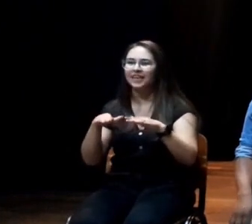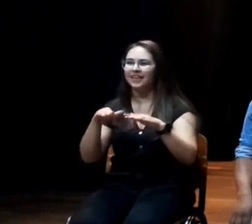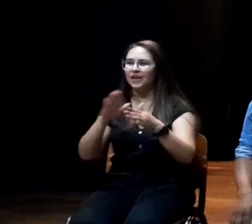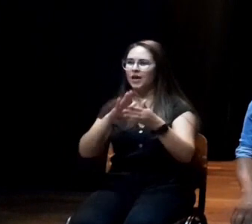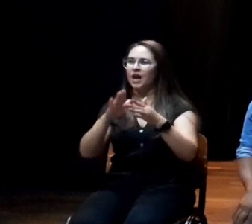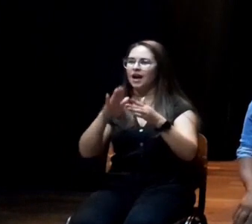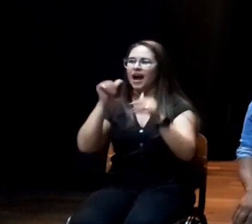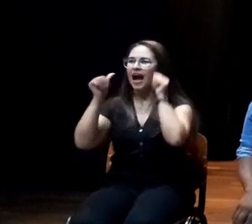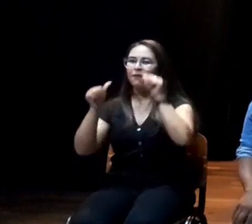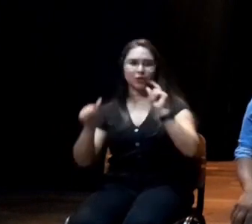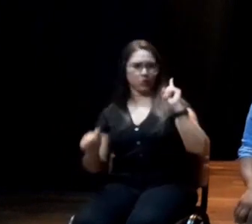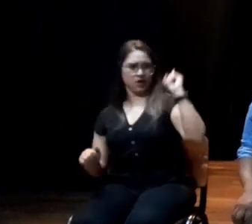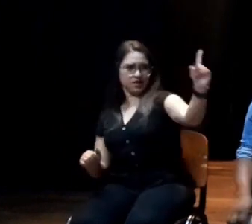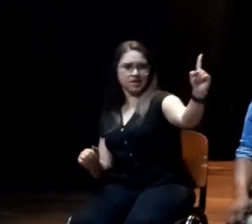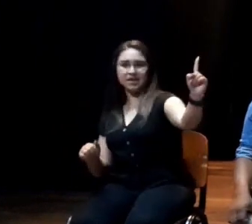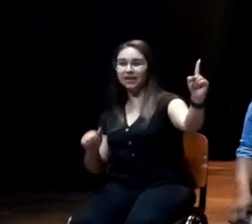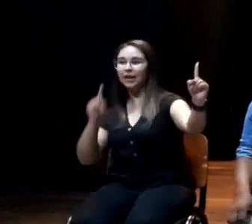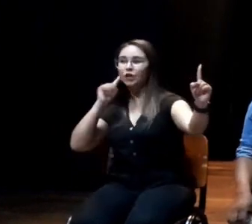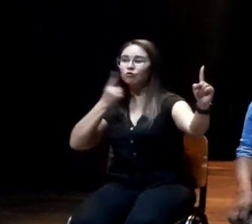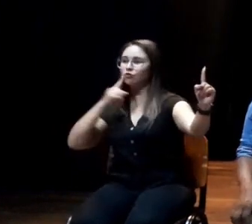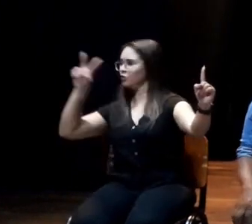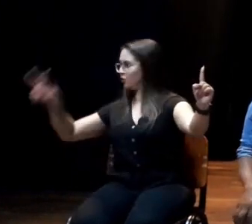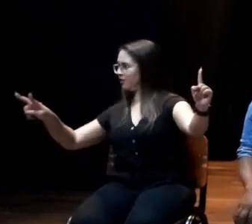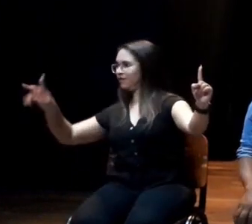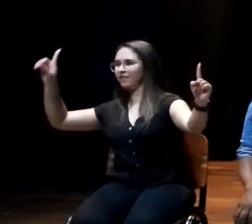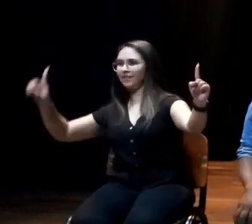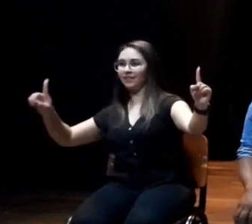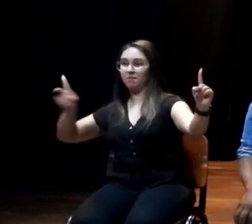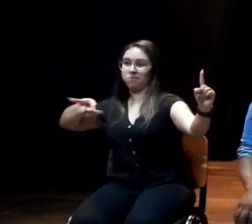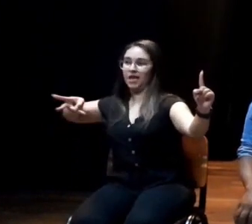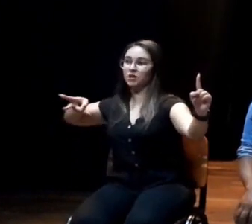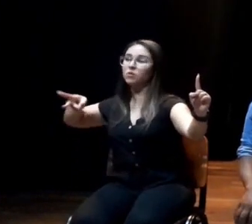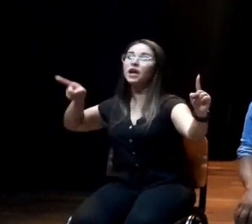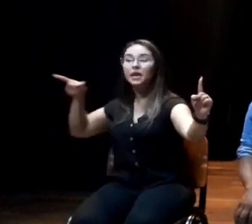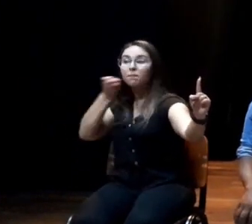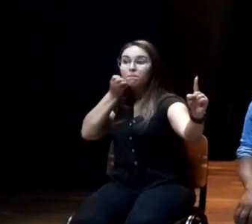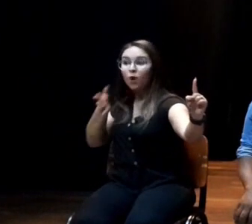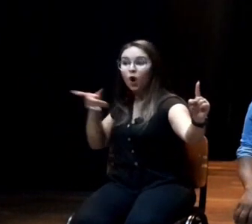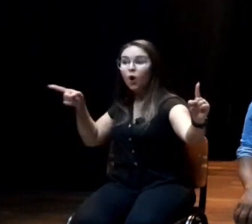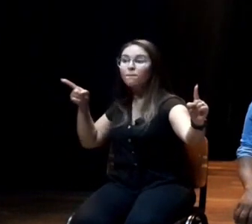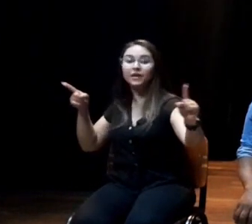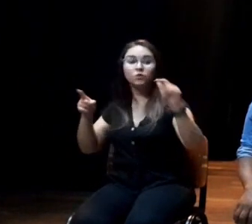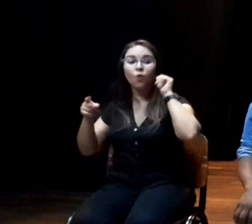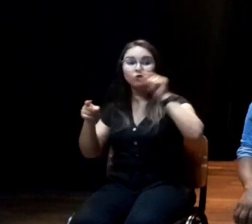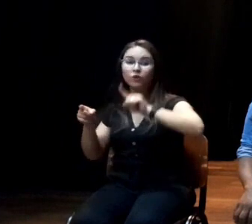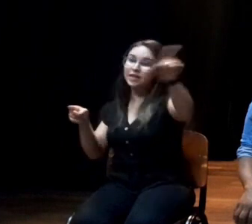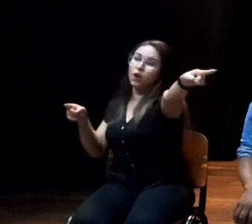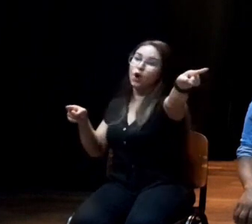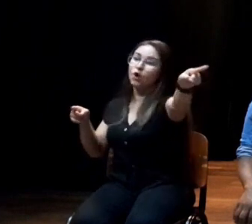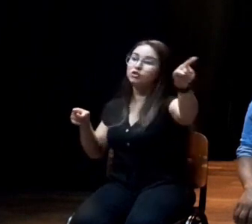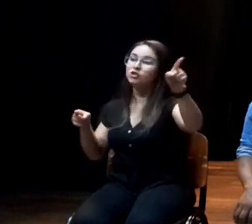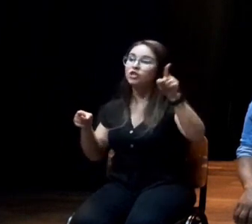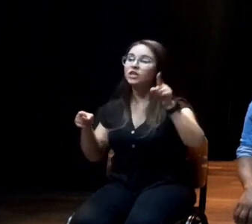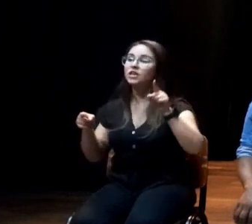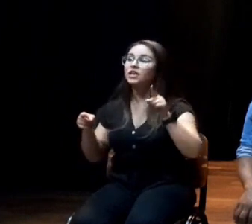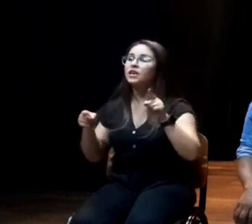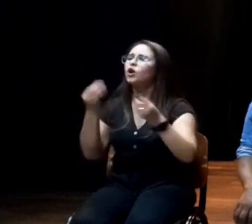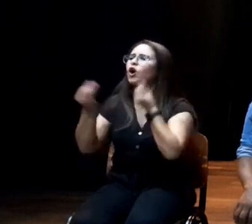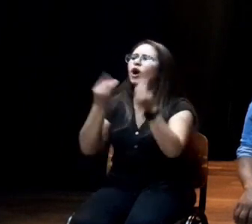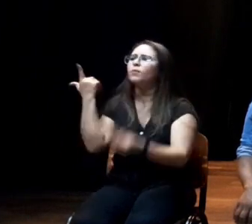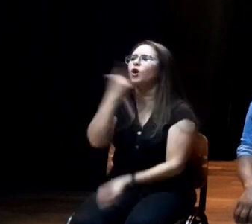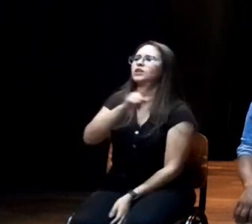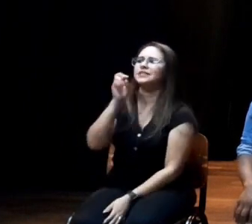ponta, às vezes perde o foco. Né? O surdo está olhando para cá, para o intérprete, até que o intérprete pode ser bom, mas o autor está lá. Como é que a gente vai conseguir